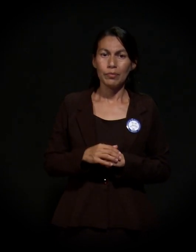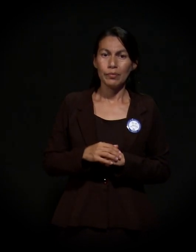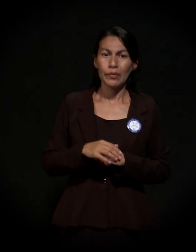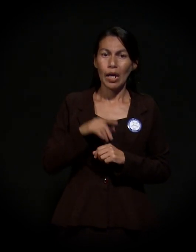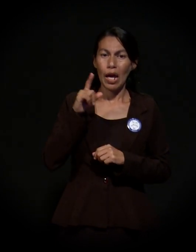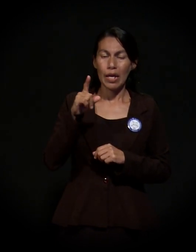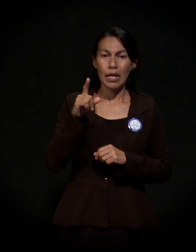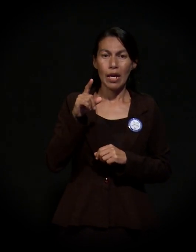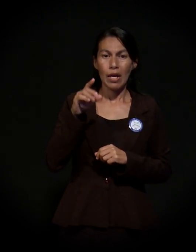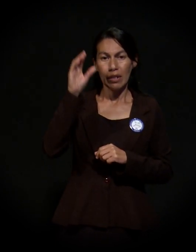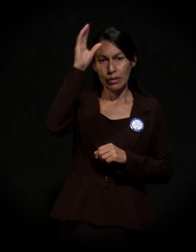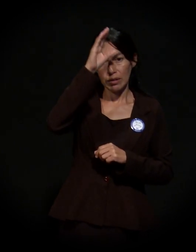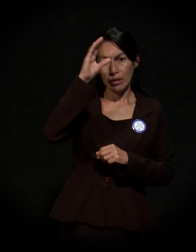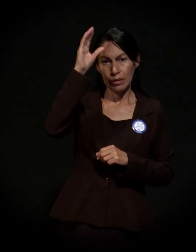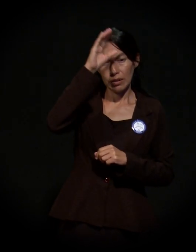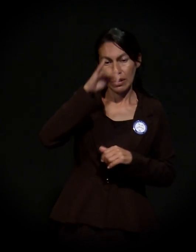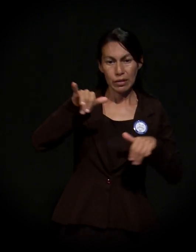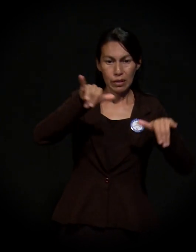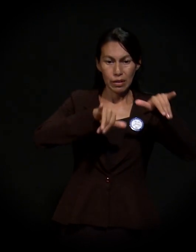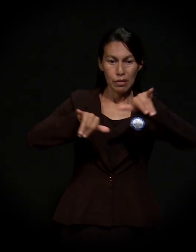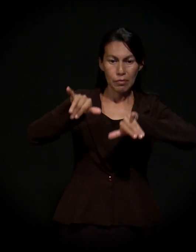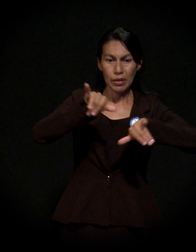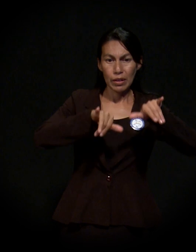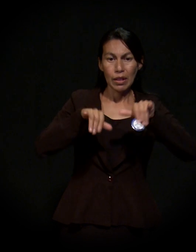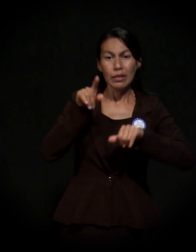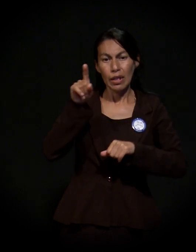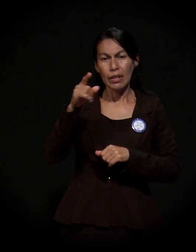la carrera de químico farmacéutico biólogo.